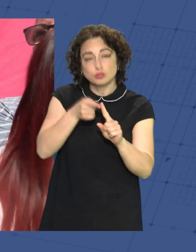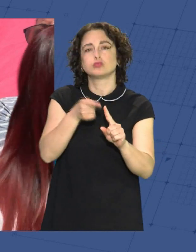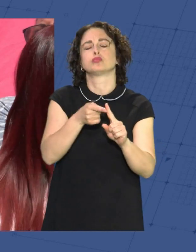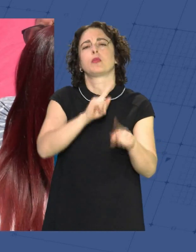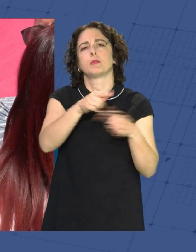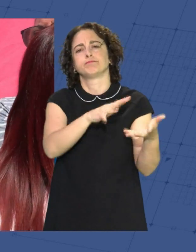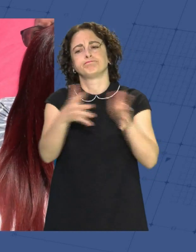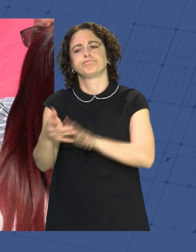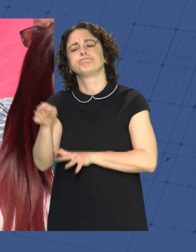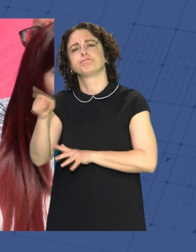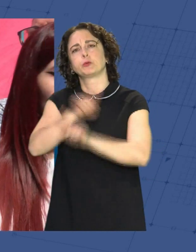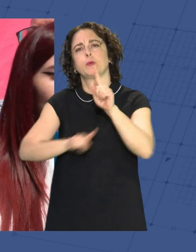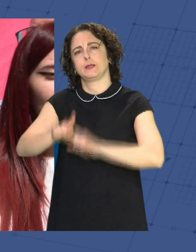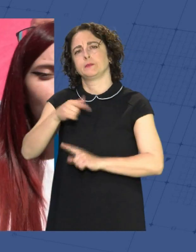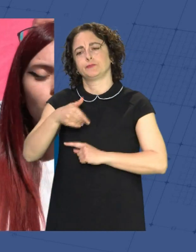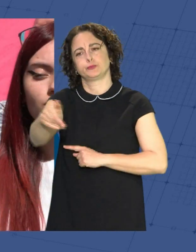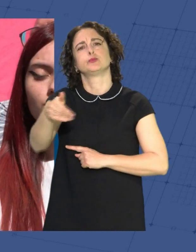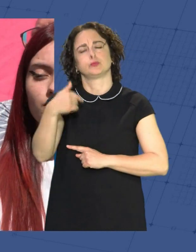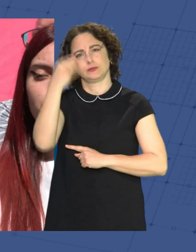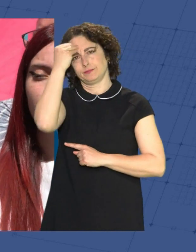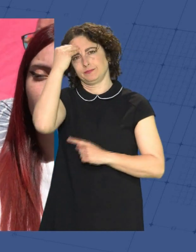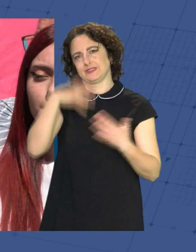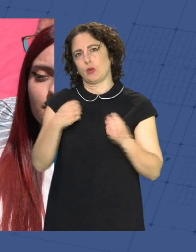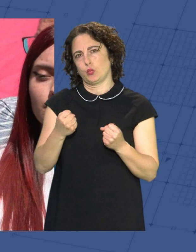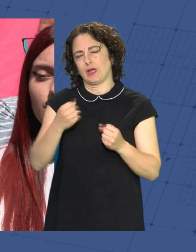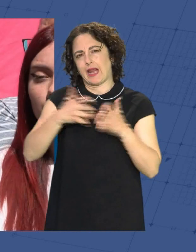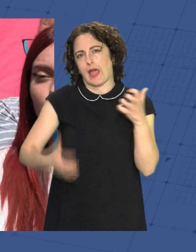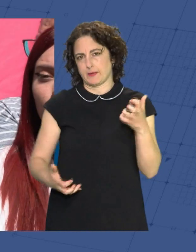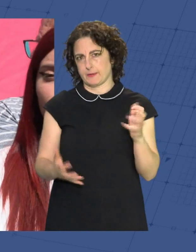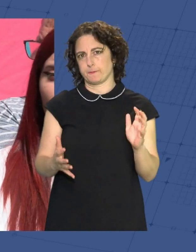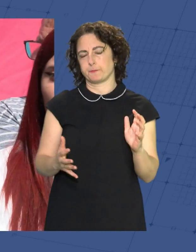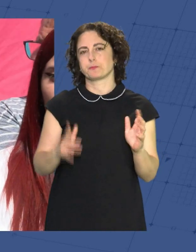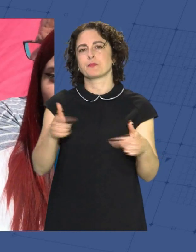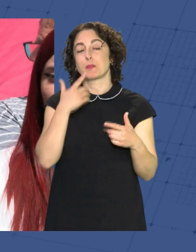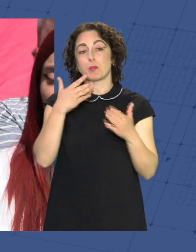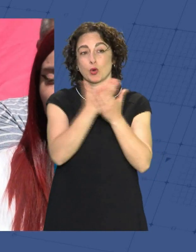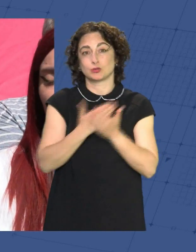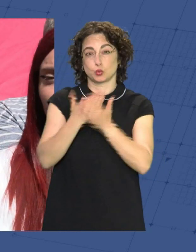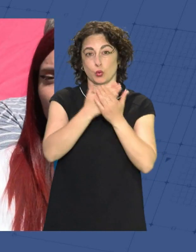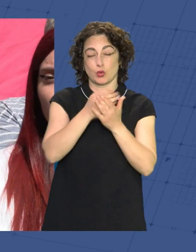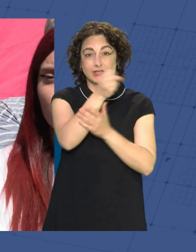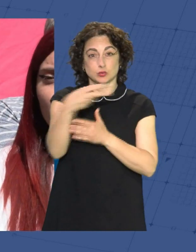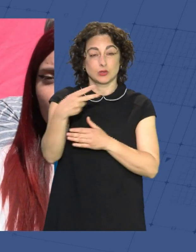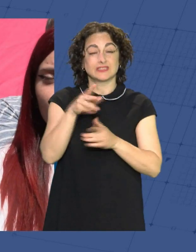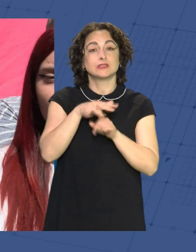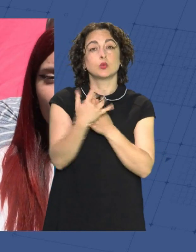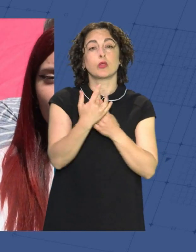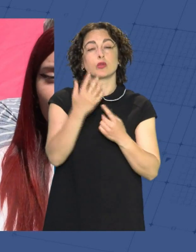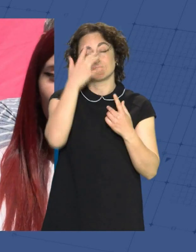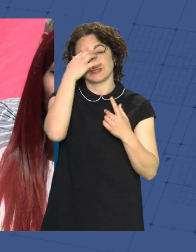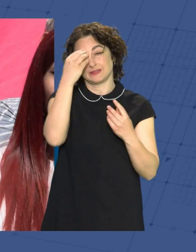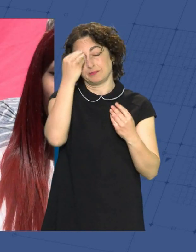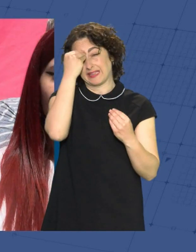derivar en unos problemas de salud mental muy graves. Prueba de ello está en los resultados del estudio de la situación de la salud mental en España